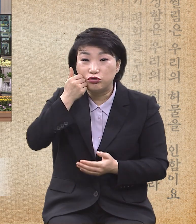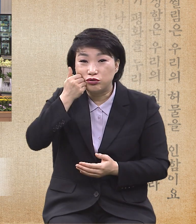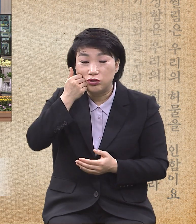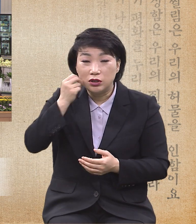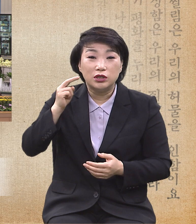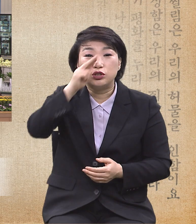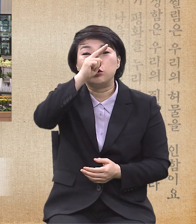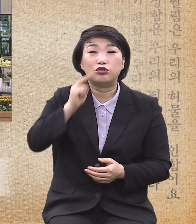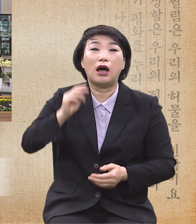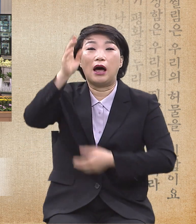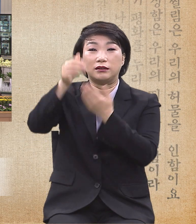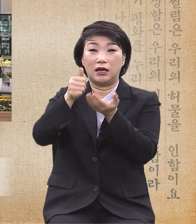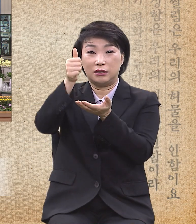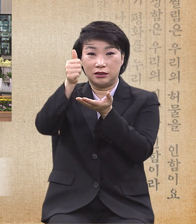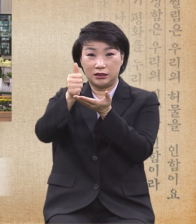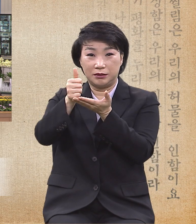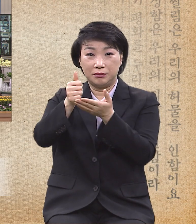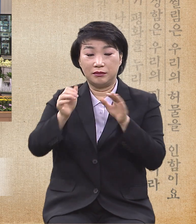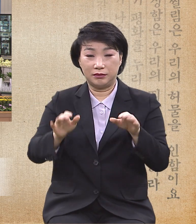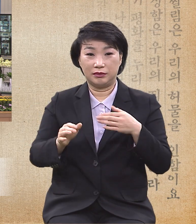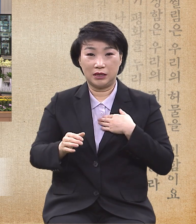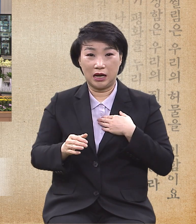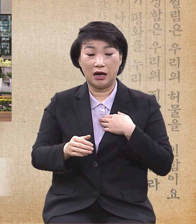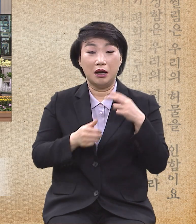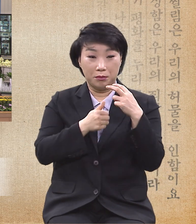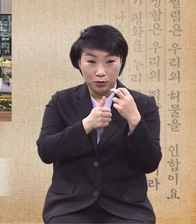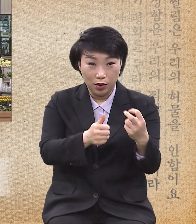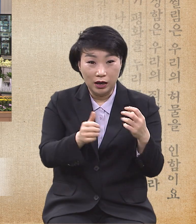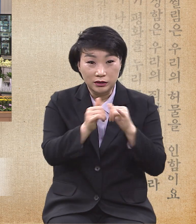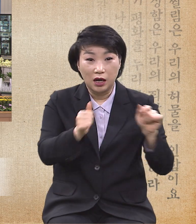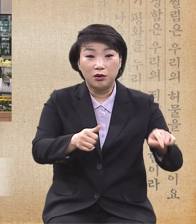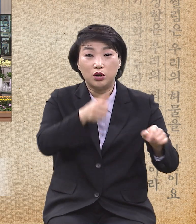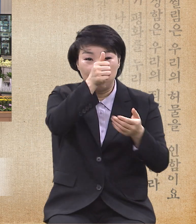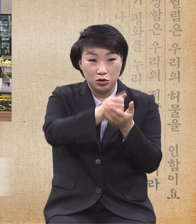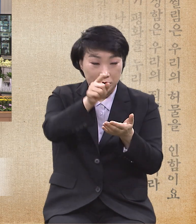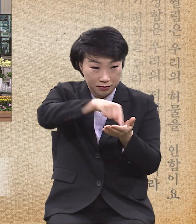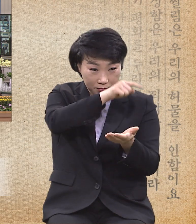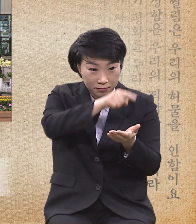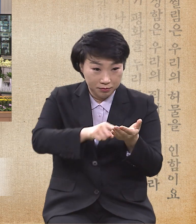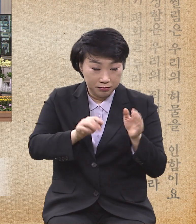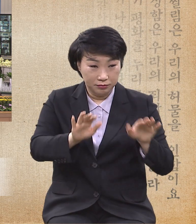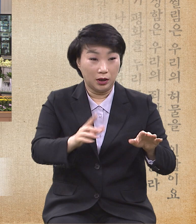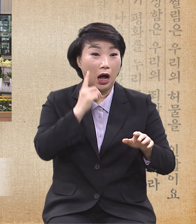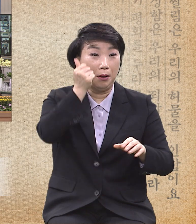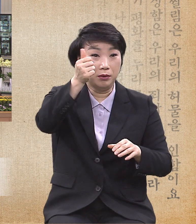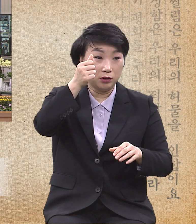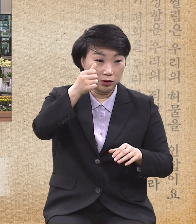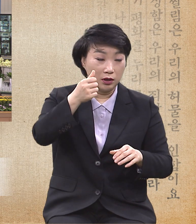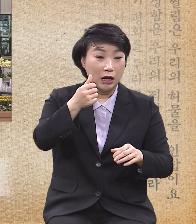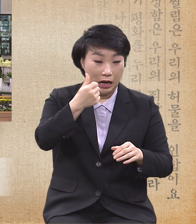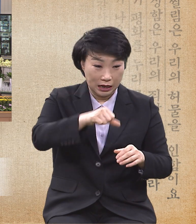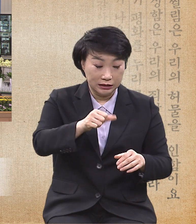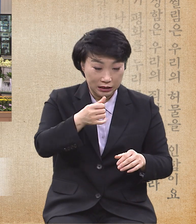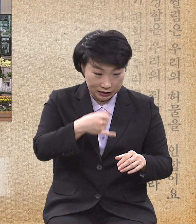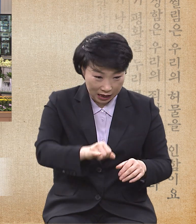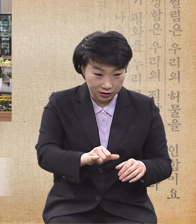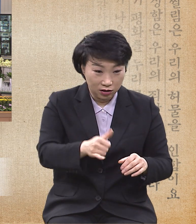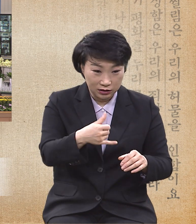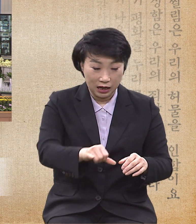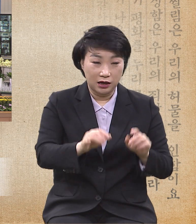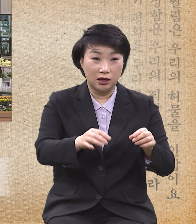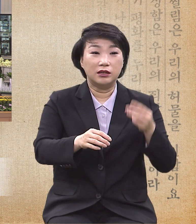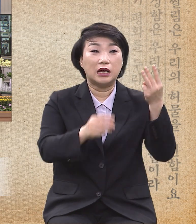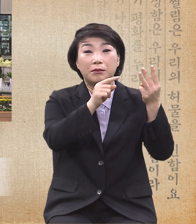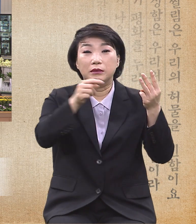하나님은 질투하는 하나님인즉 나를 미워하는 자의 죄를 갚되 아비로부터 아들에게로